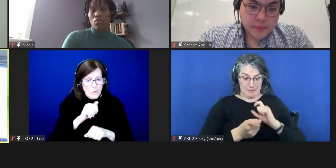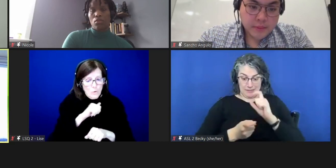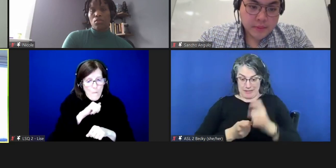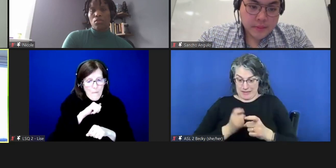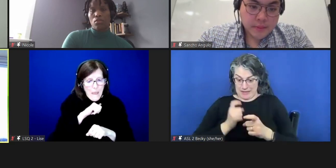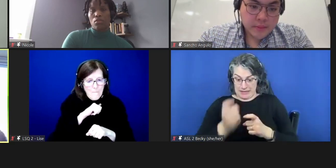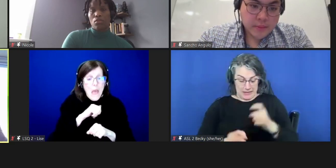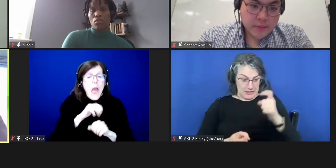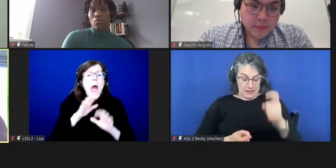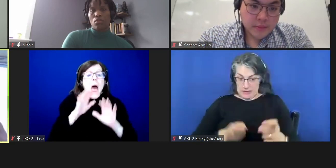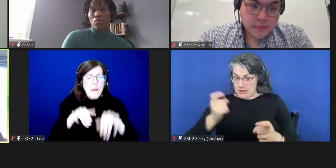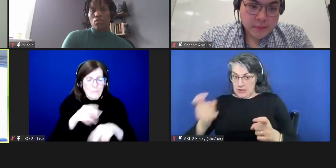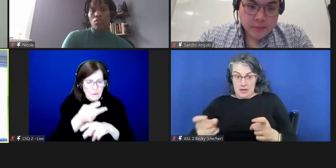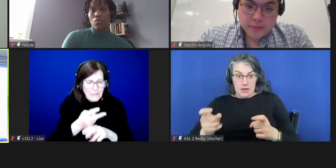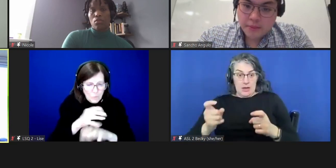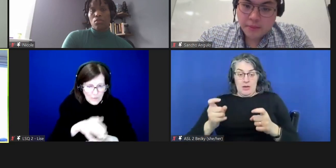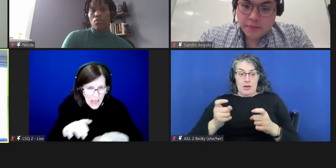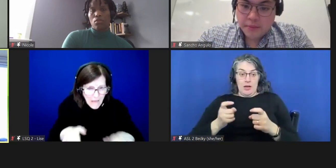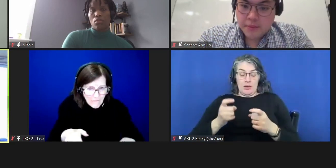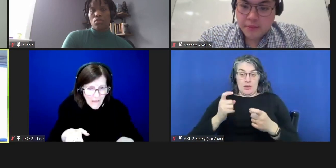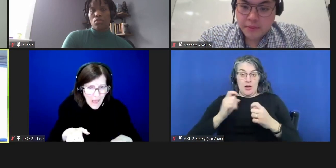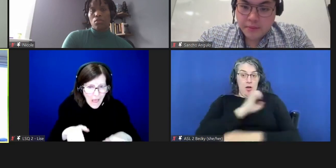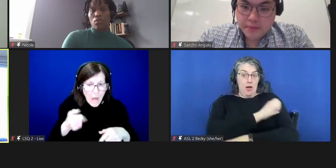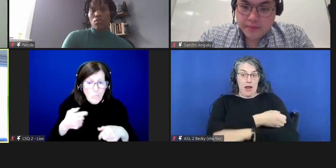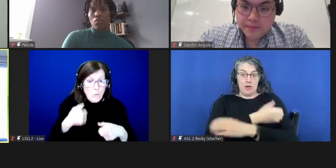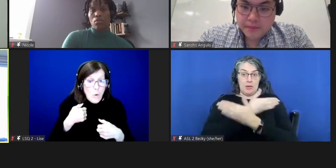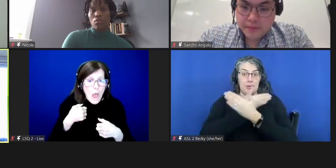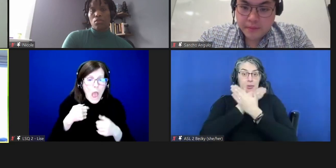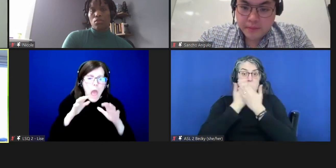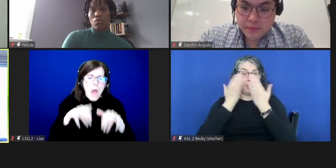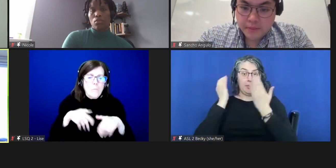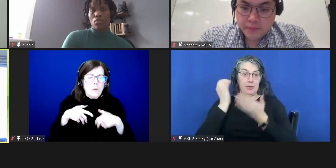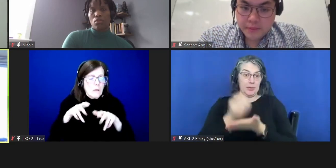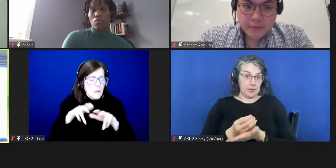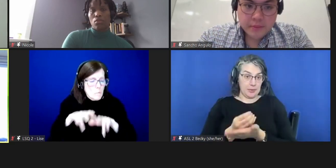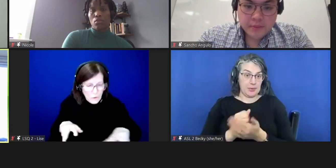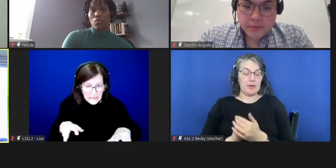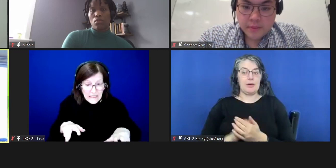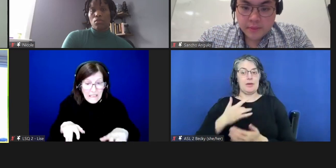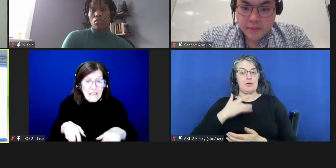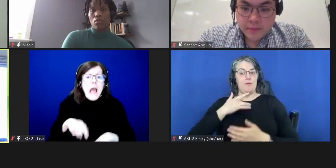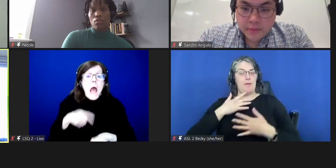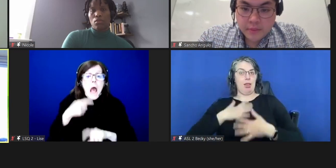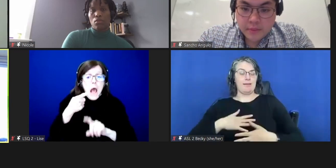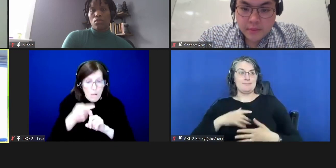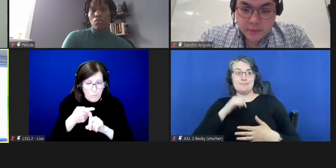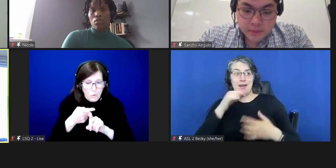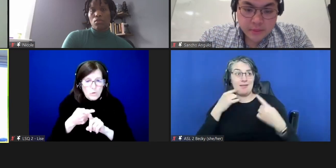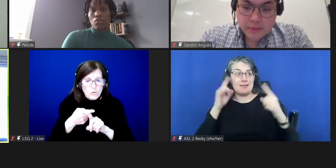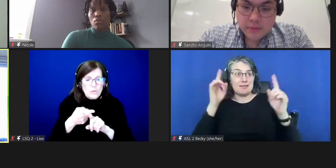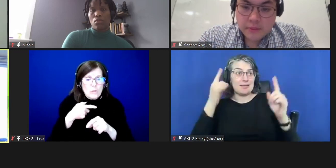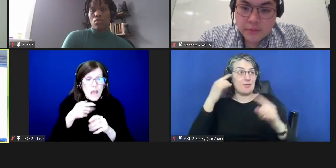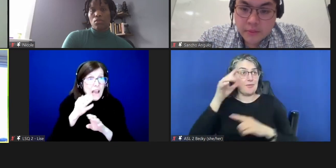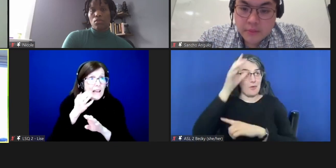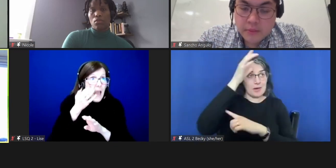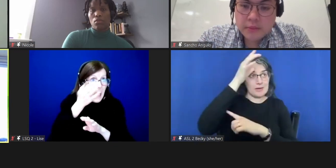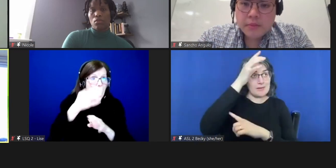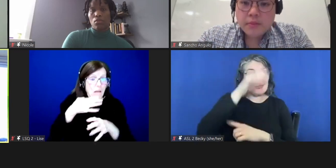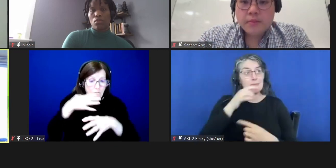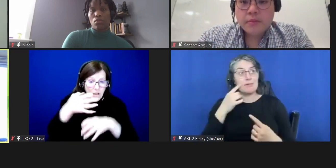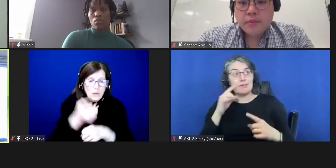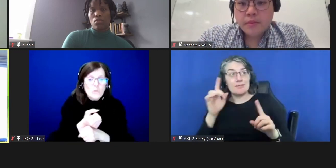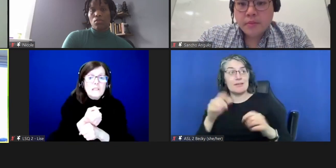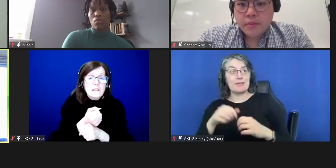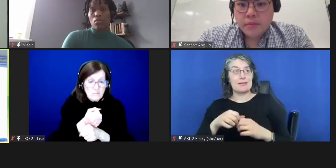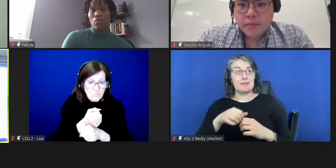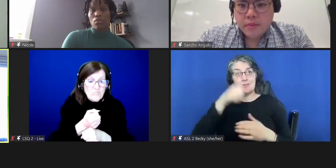pour pouvoir, en plus de ça, réussir dans votre carrière. Et donc vous pouvez décider que